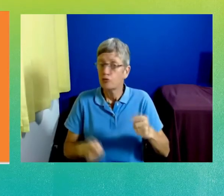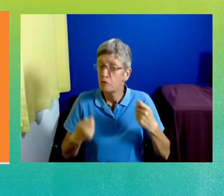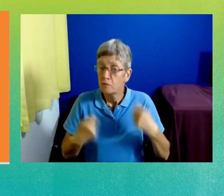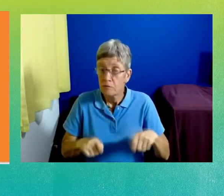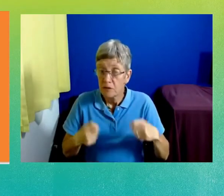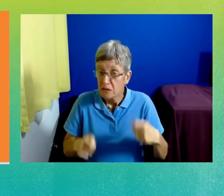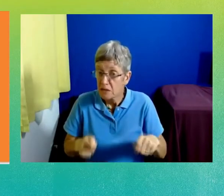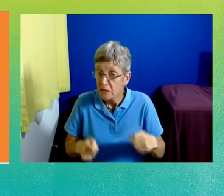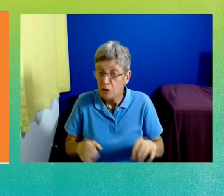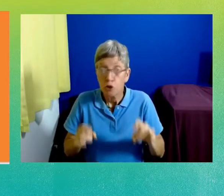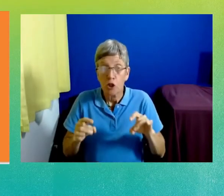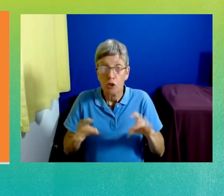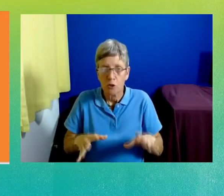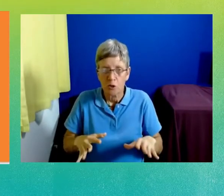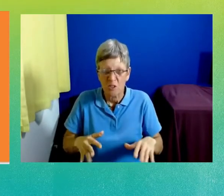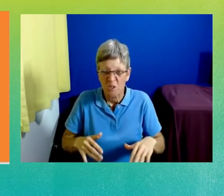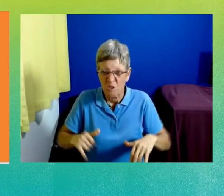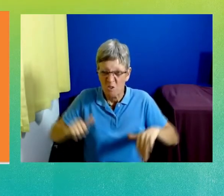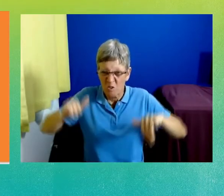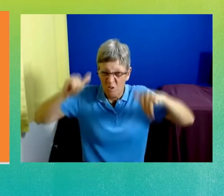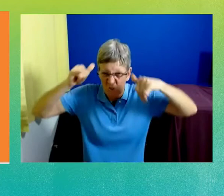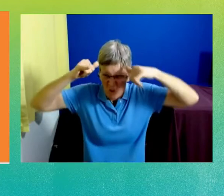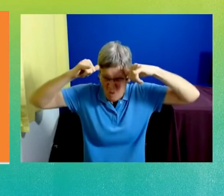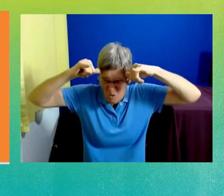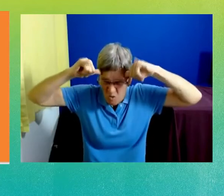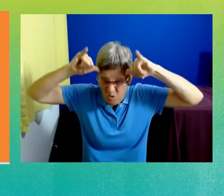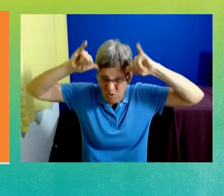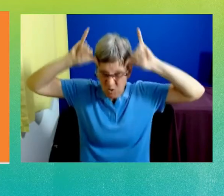Bastante nervoso. Então,